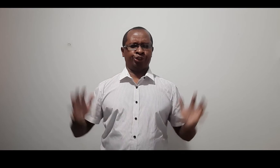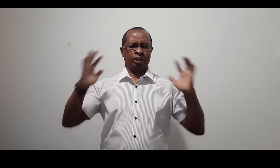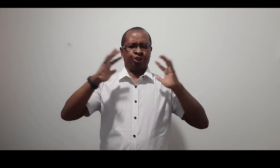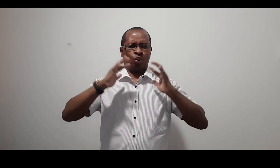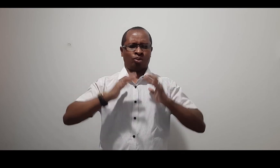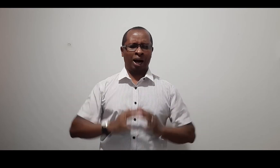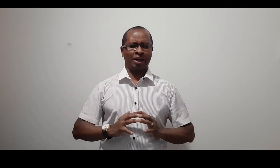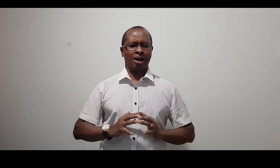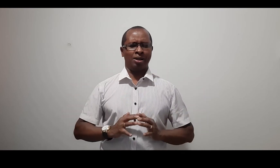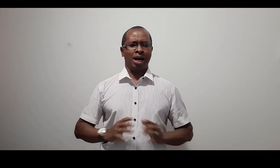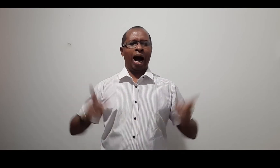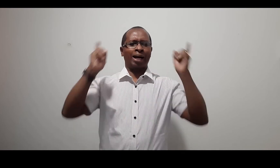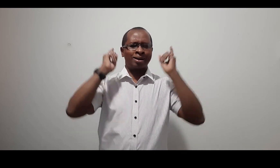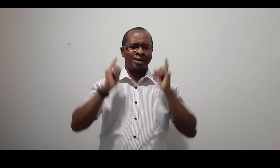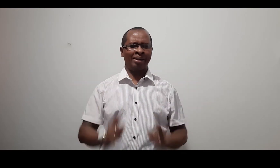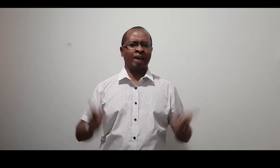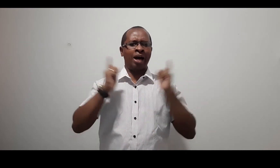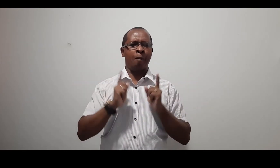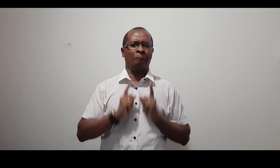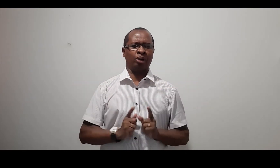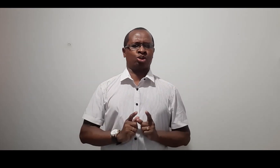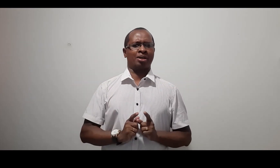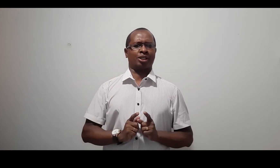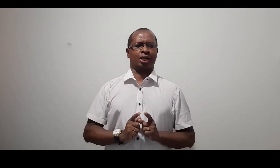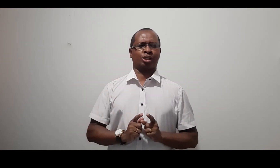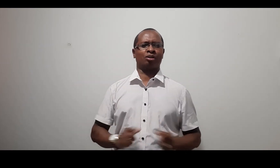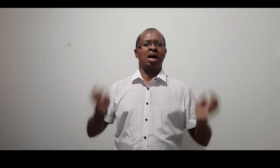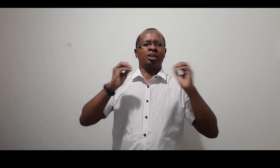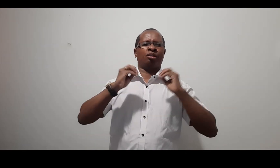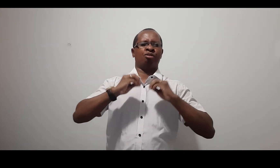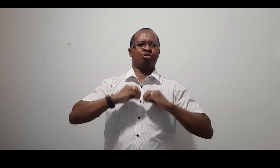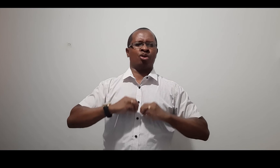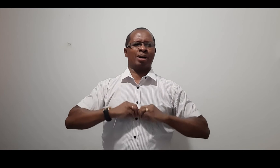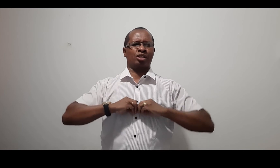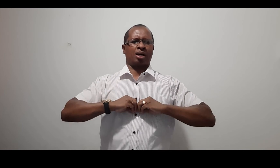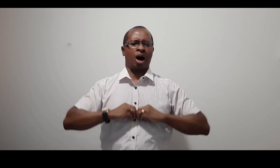feno fahotana ary ny ray ndahiny mibaiko izany rehetrarehetra zany dia ny devoly manjaka ao